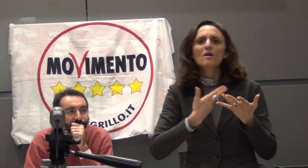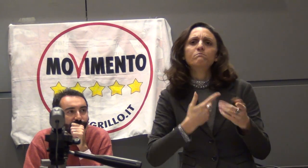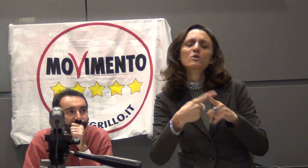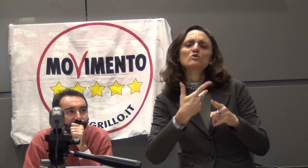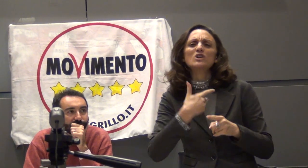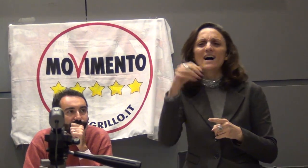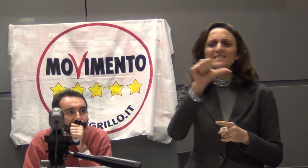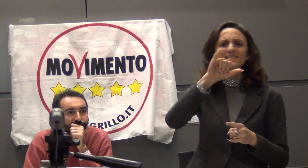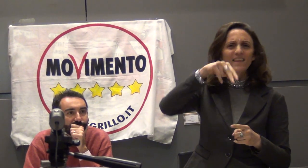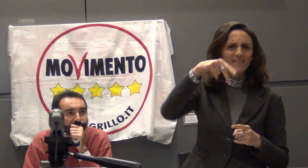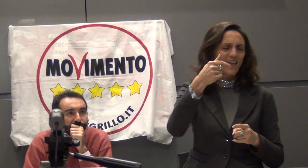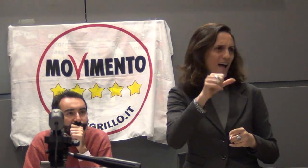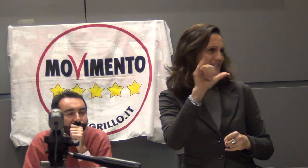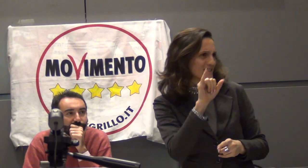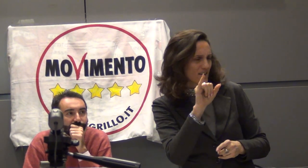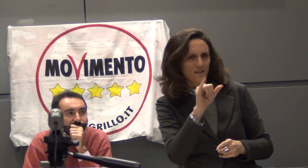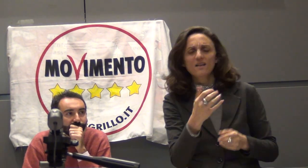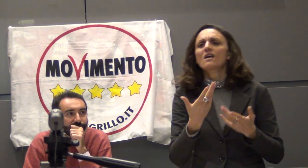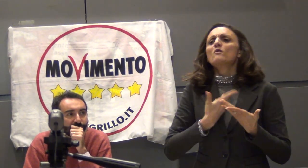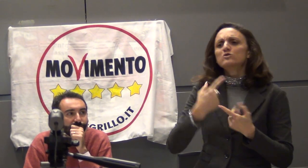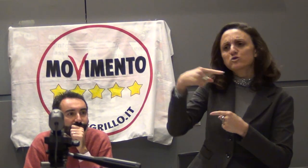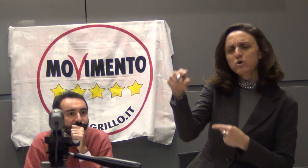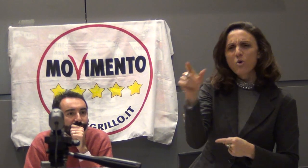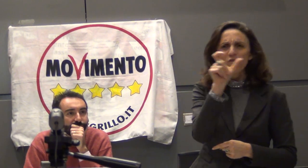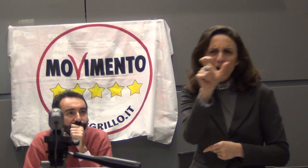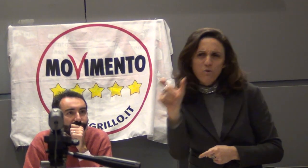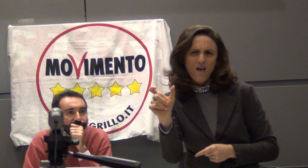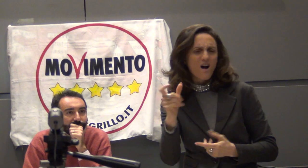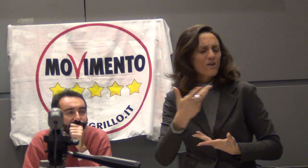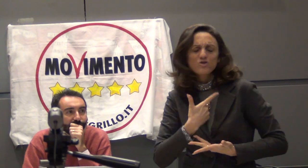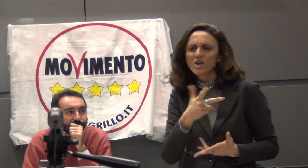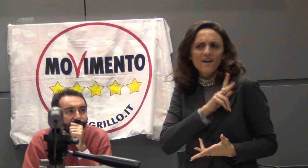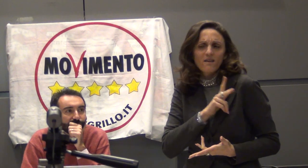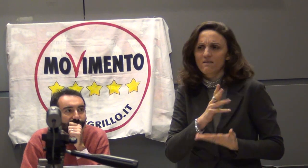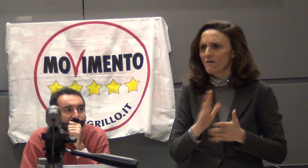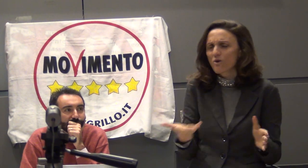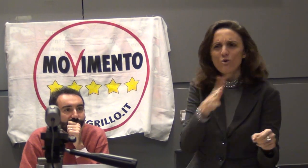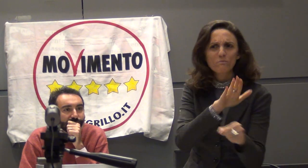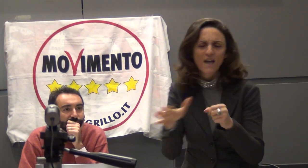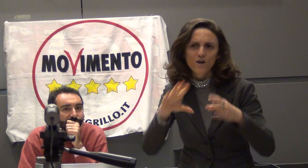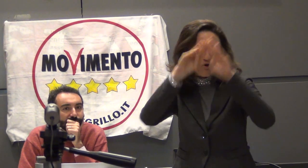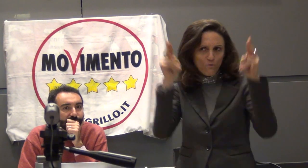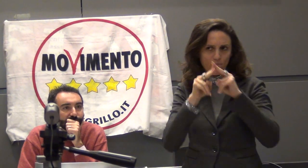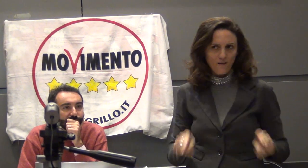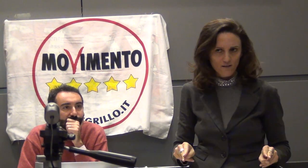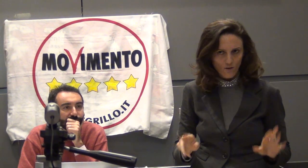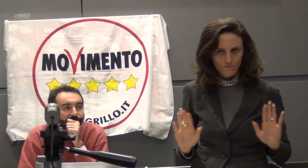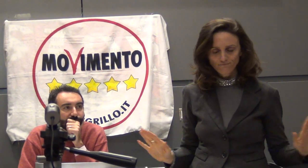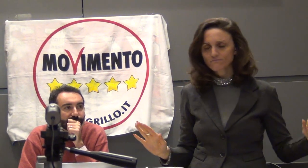ha una sua grammatica, ha una sua sintassi, ha un suo vocabolario, quindi è molto ricca